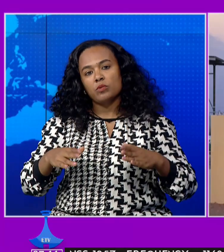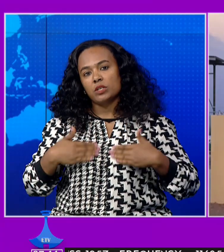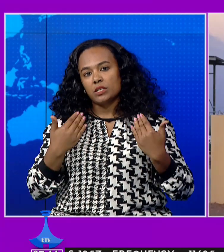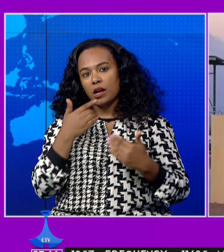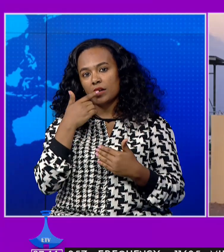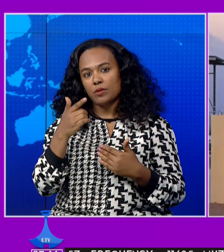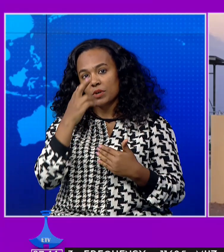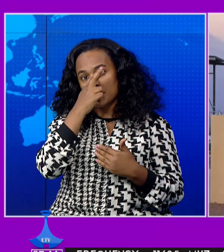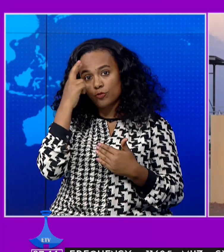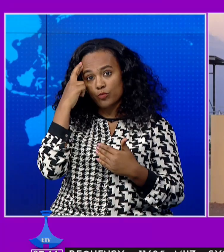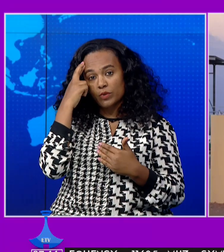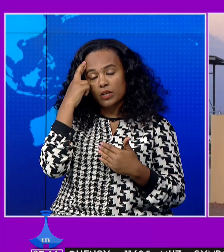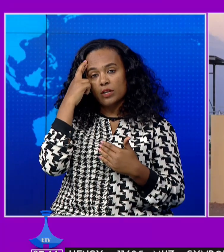ምክንያቱም